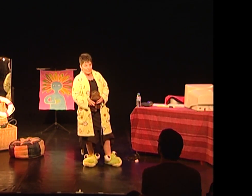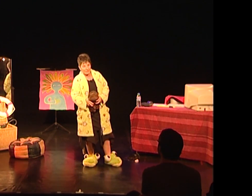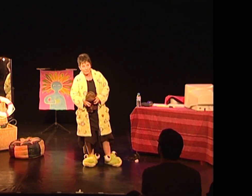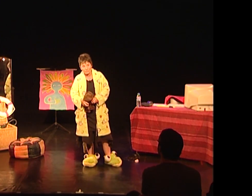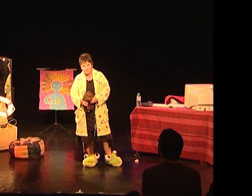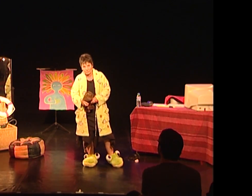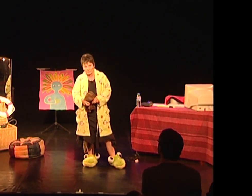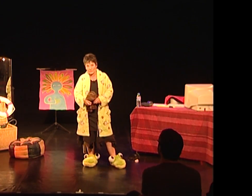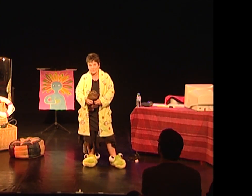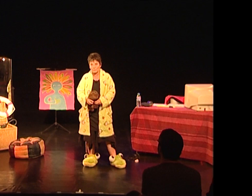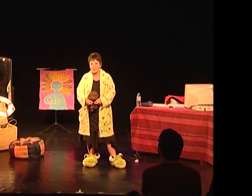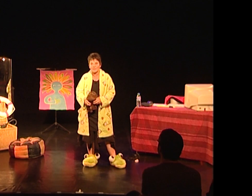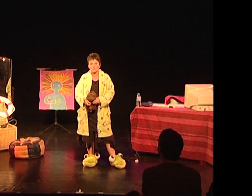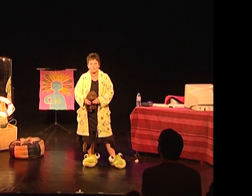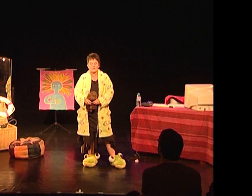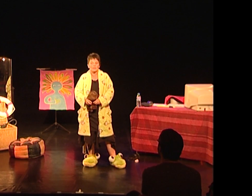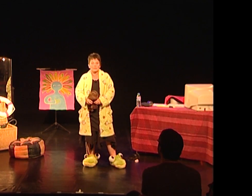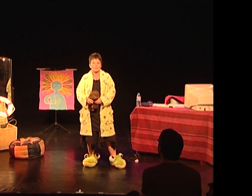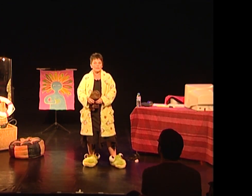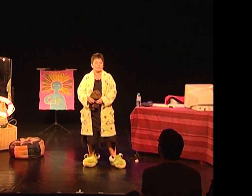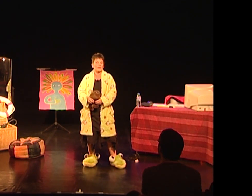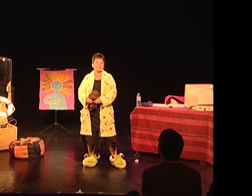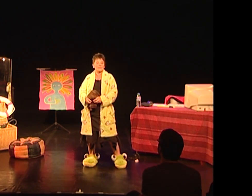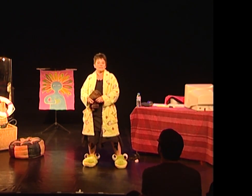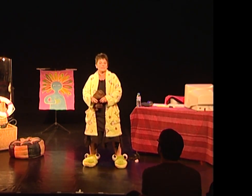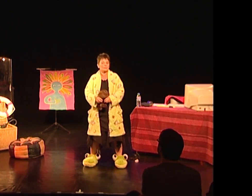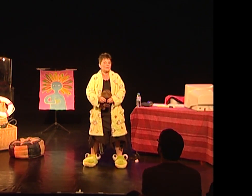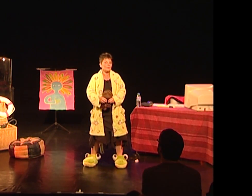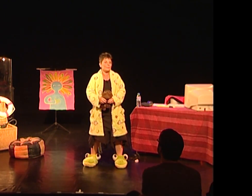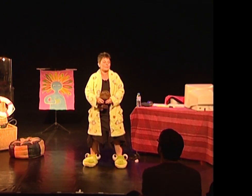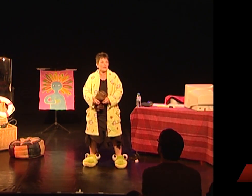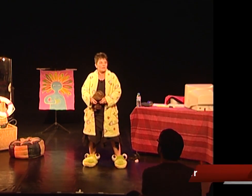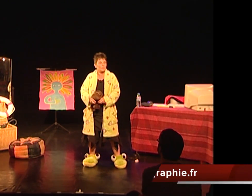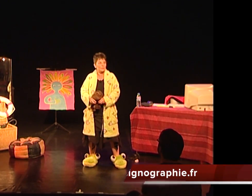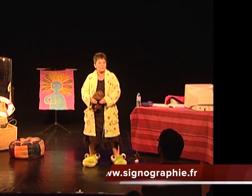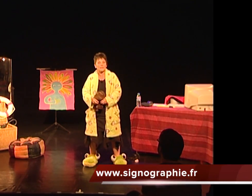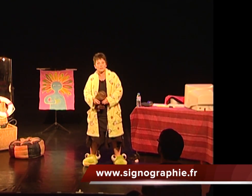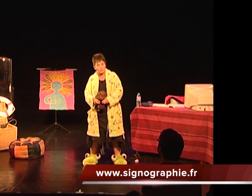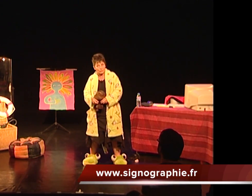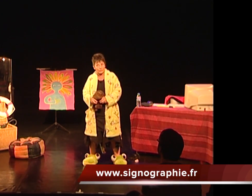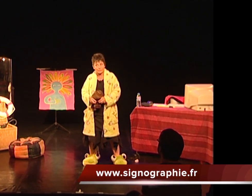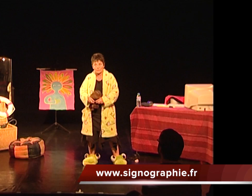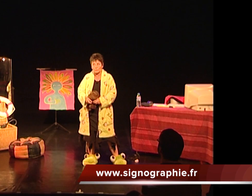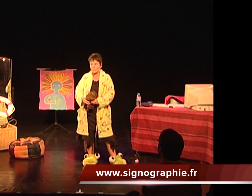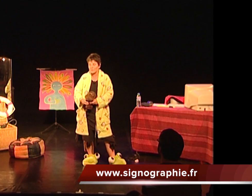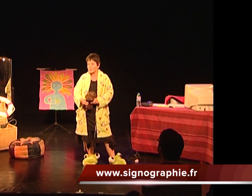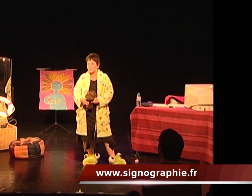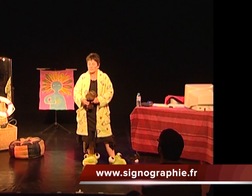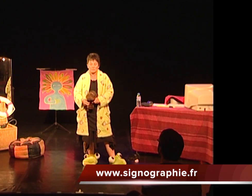Pierrat, vous pourriez nous parler de la langue des signes et puis de l'écriture que vous avez mise au point. Et j'aimerais